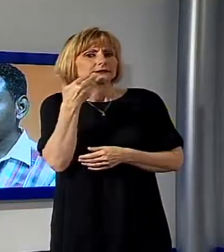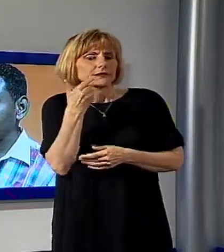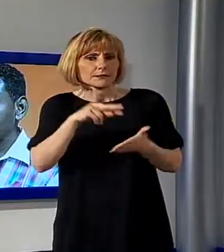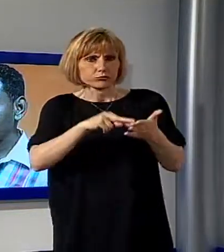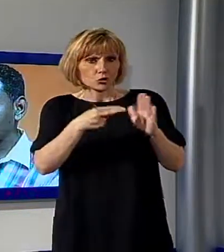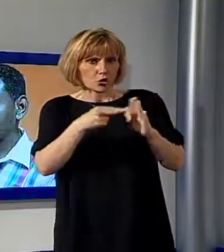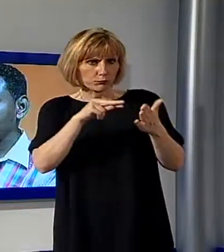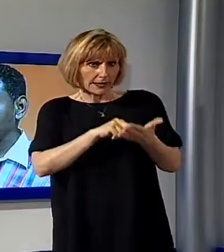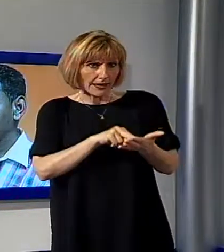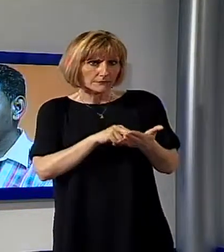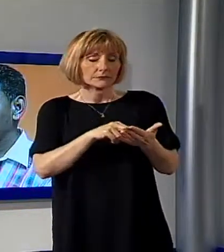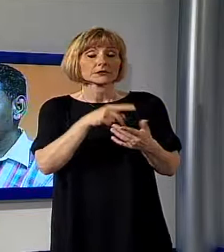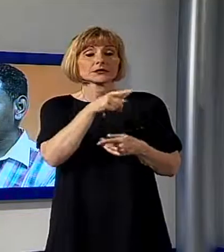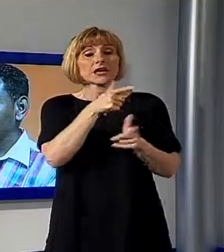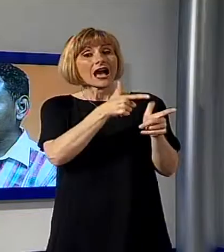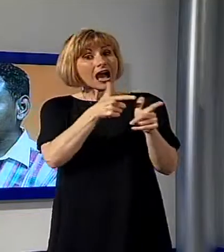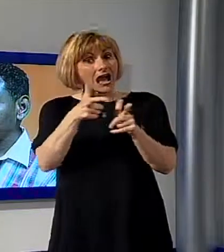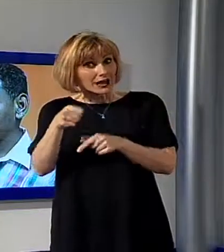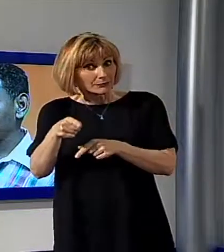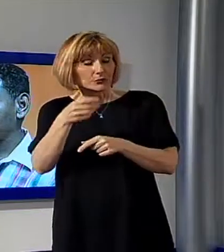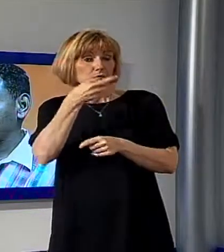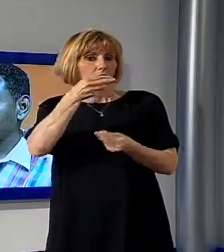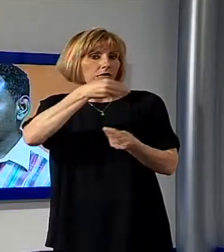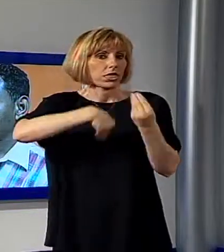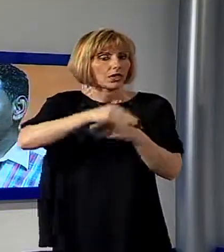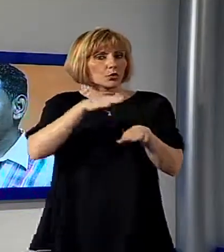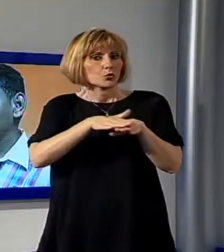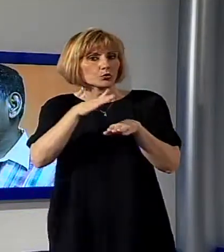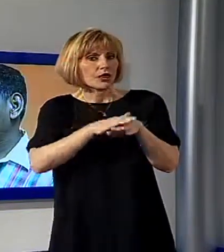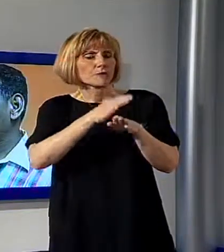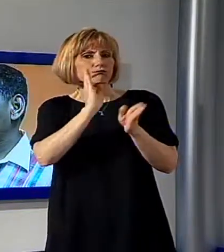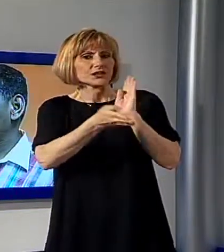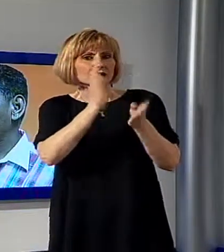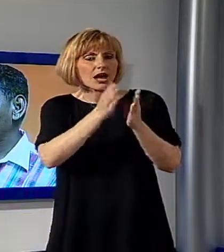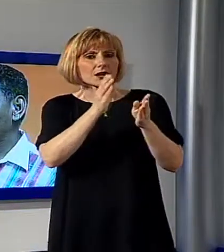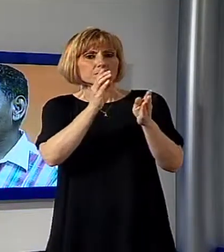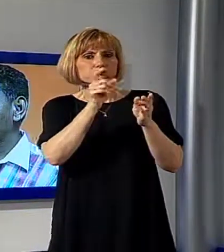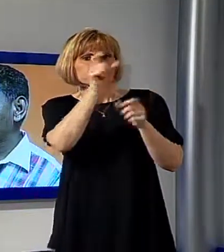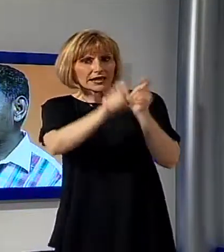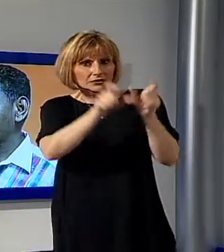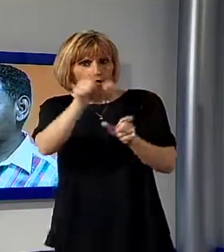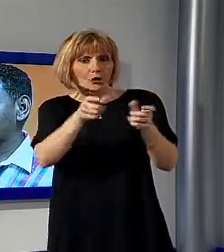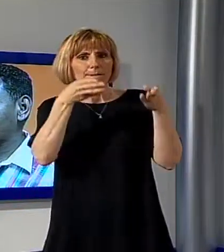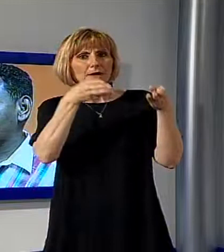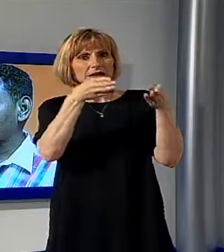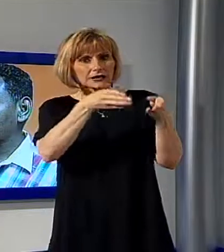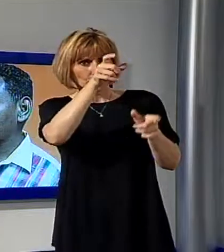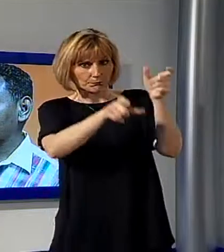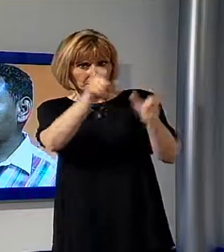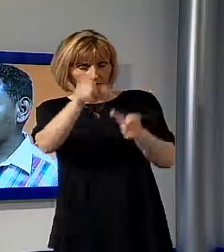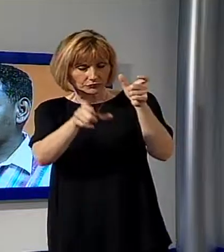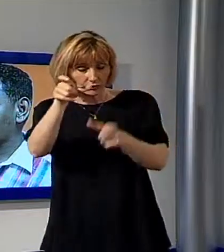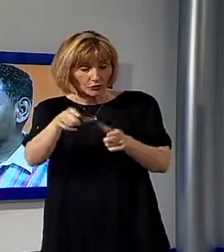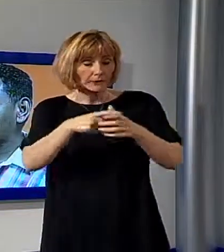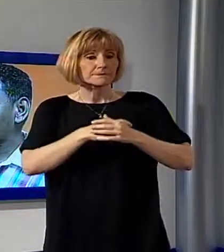nessun problema, e quindi queste armi poi finiscono per essere utilizzate per maltrattare le persone, minacciare, diciamo, le persone. Nel mio caso noi siamo stati